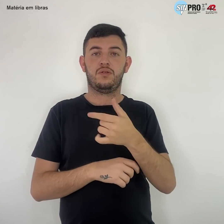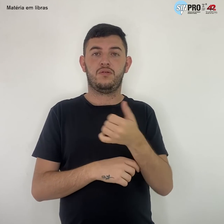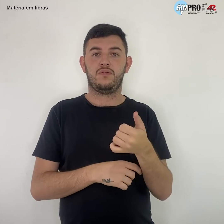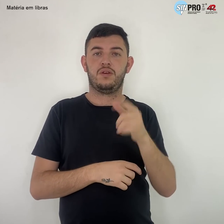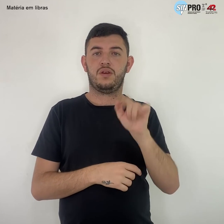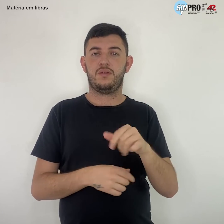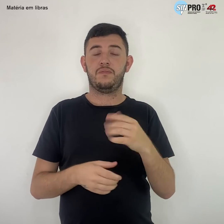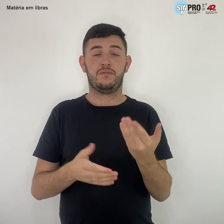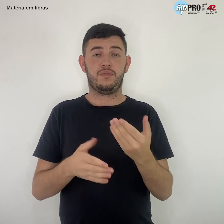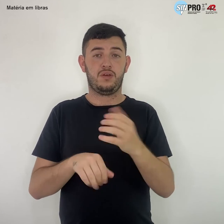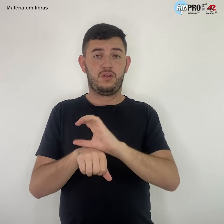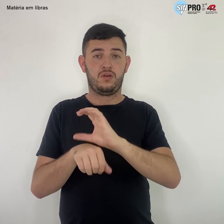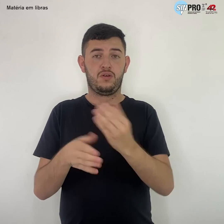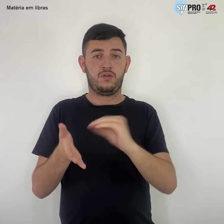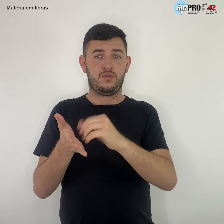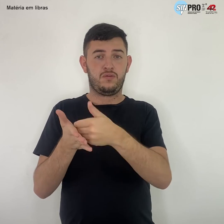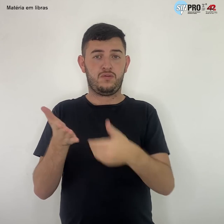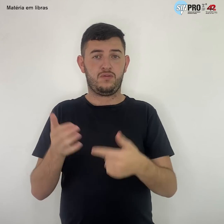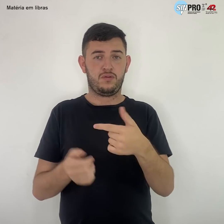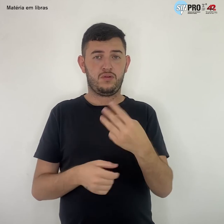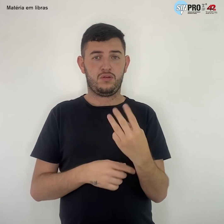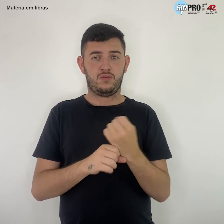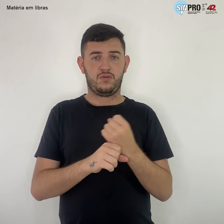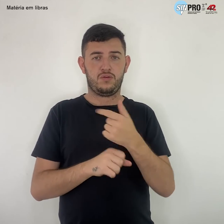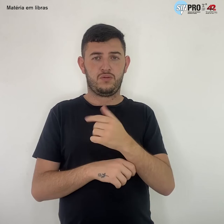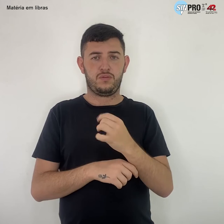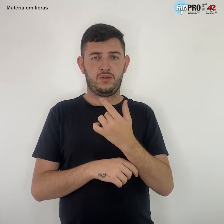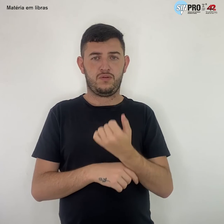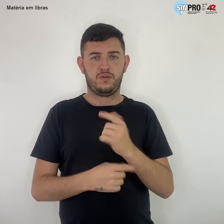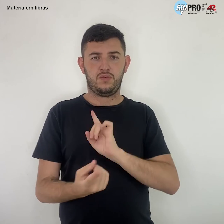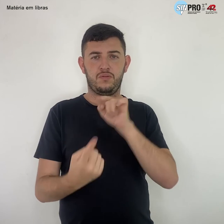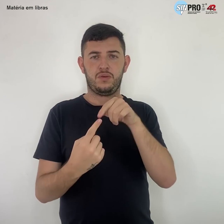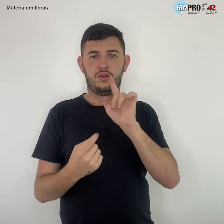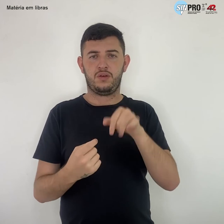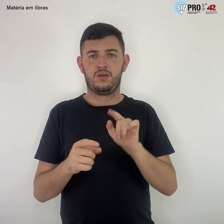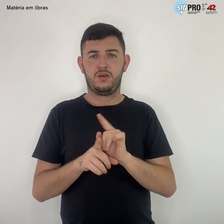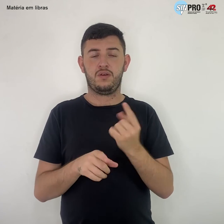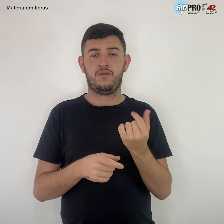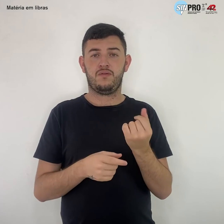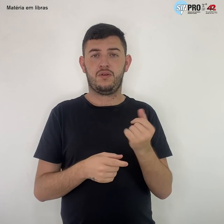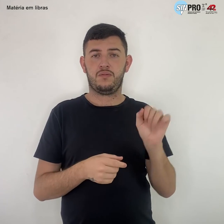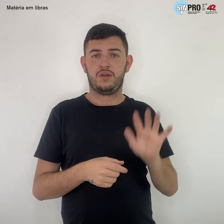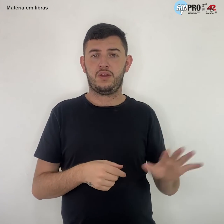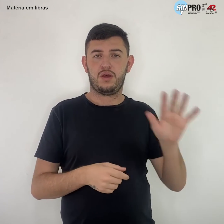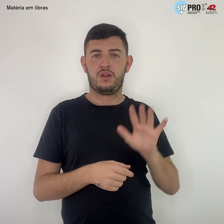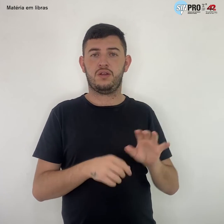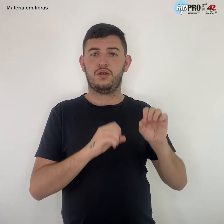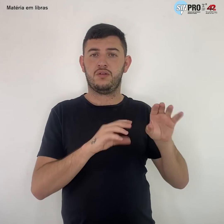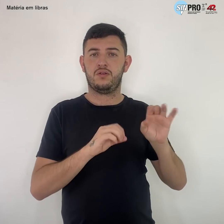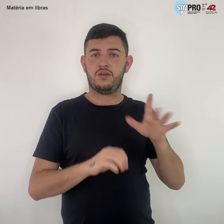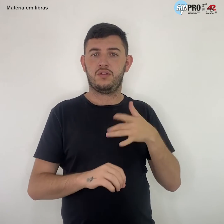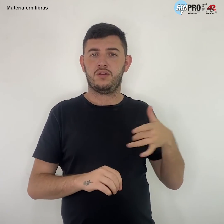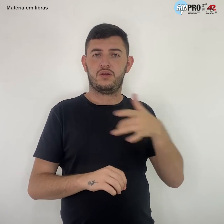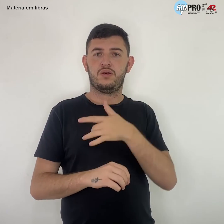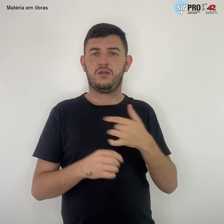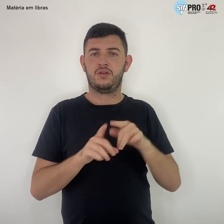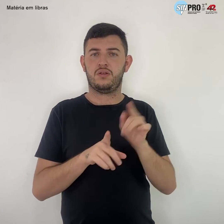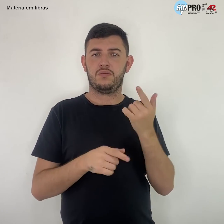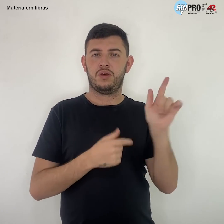23/2021. PEC que tem a intenção de tirar verba da educação, da saúde e de outros setores